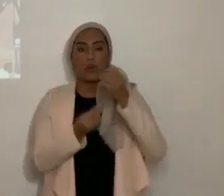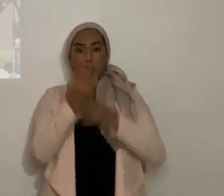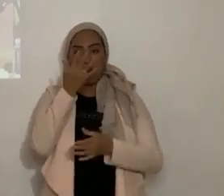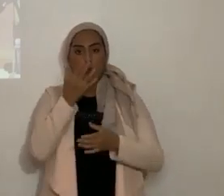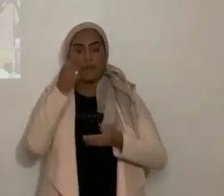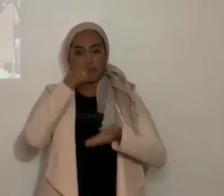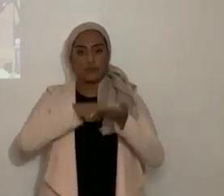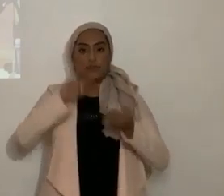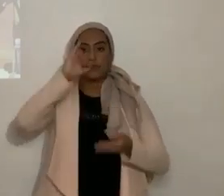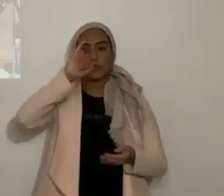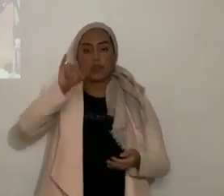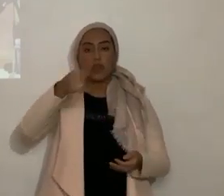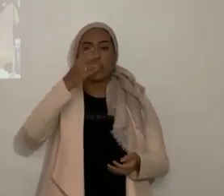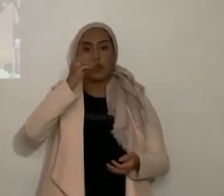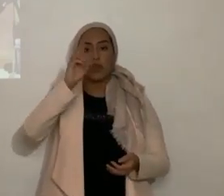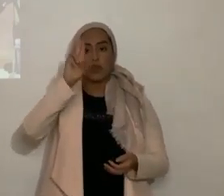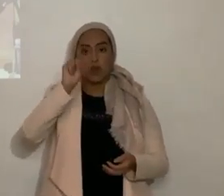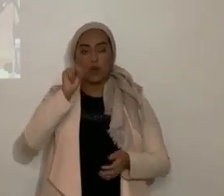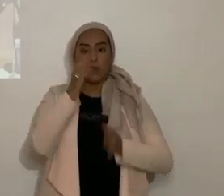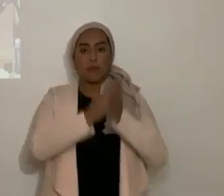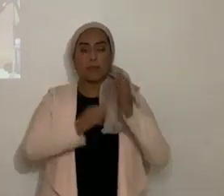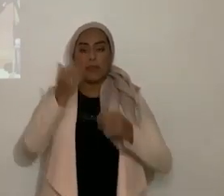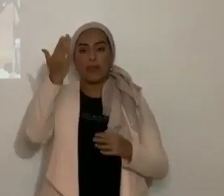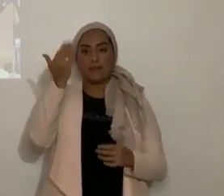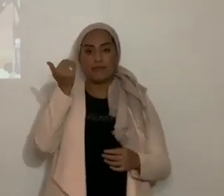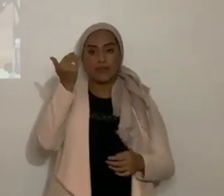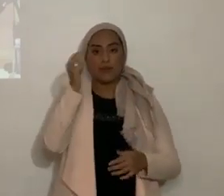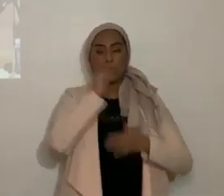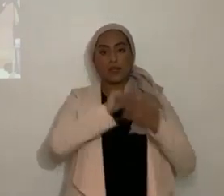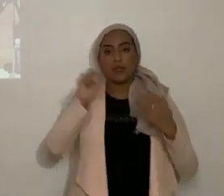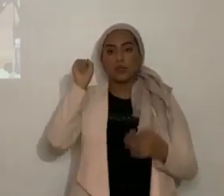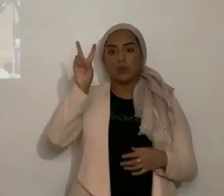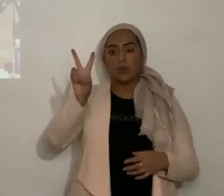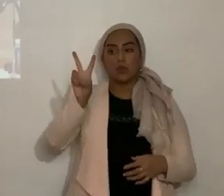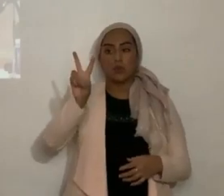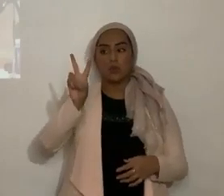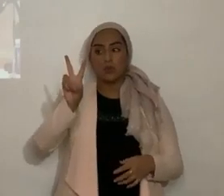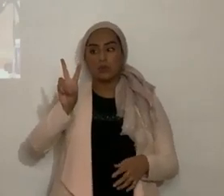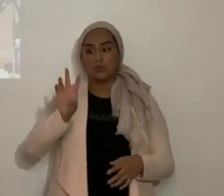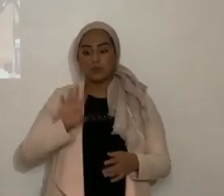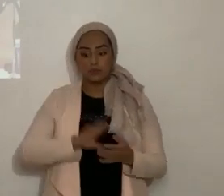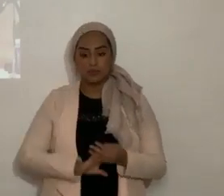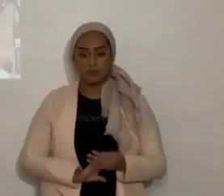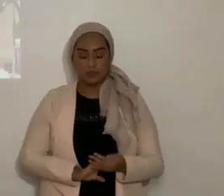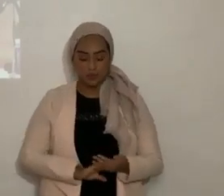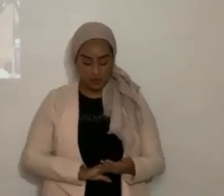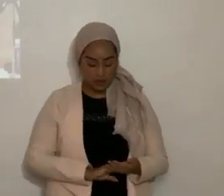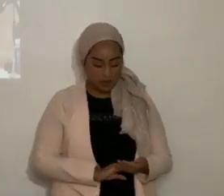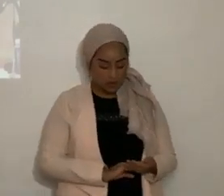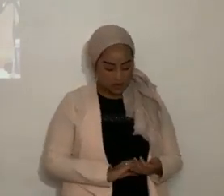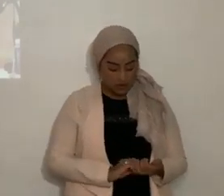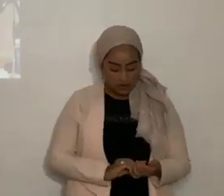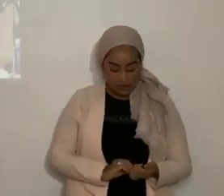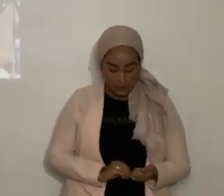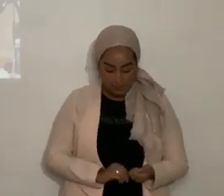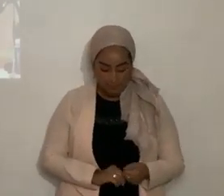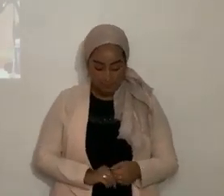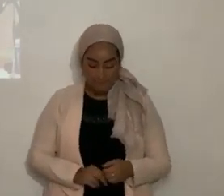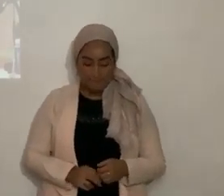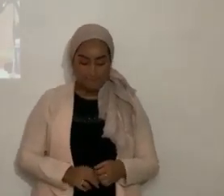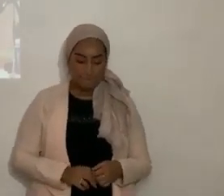Vamos a Juan capítulo 15, verso 2. Juan capítulo 15,